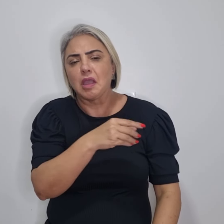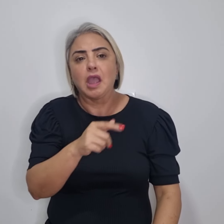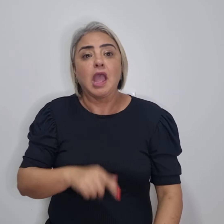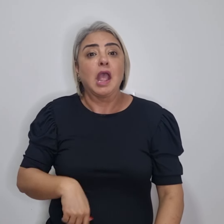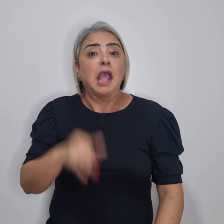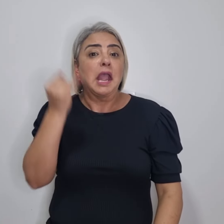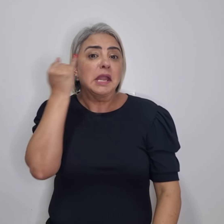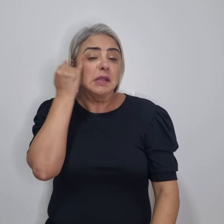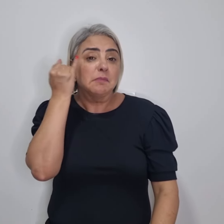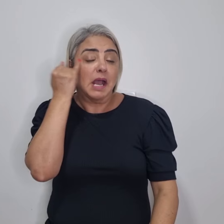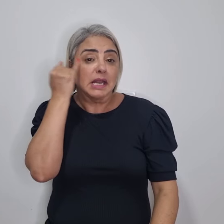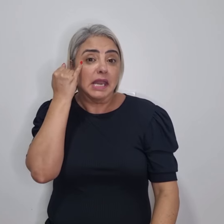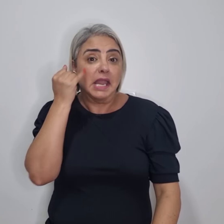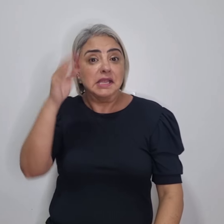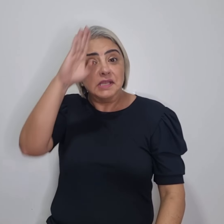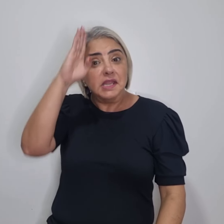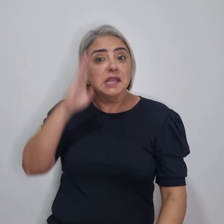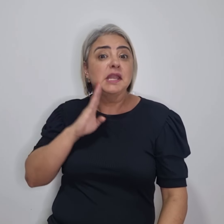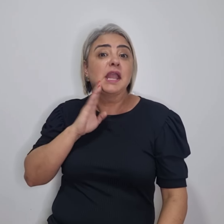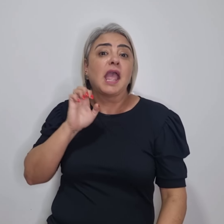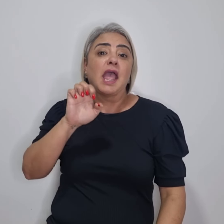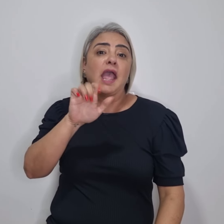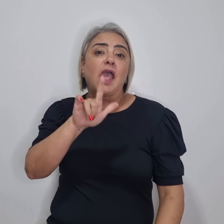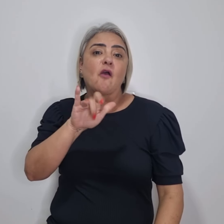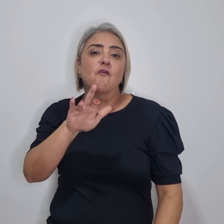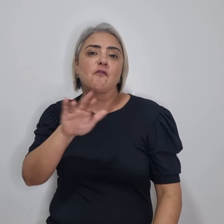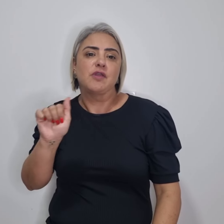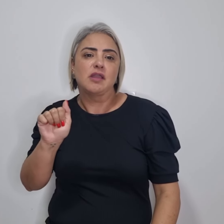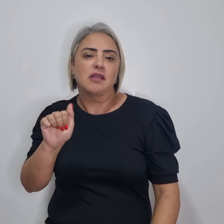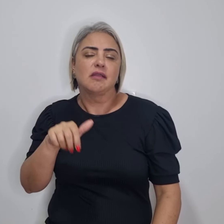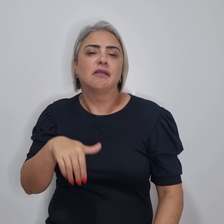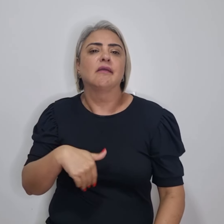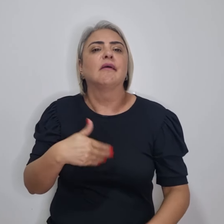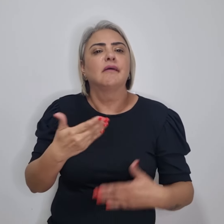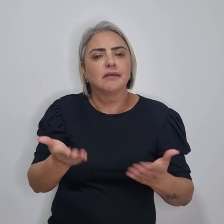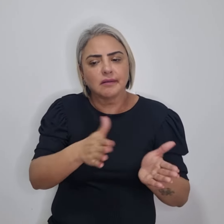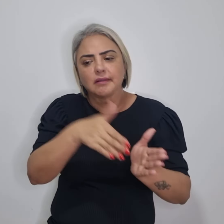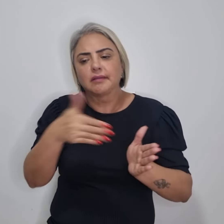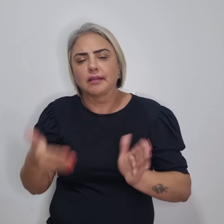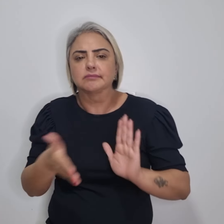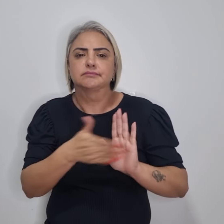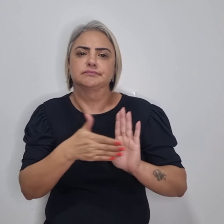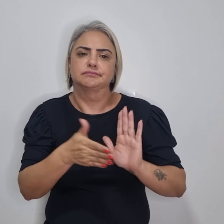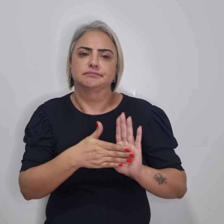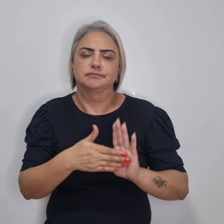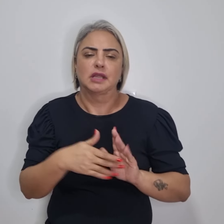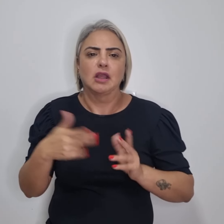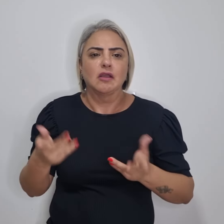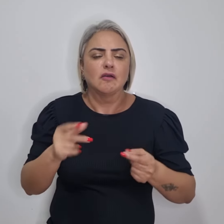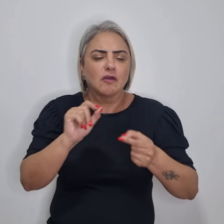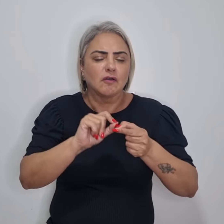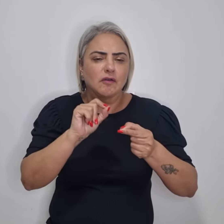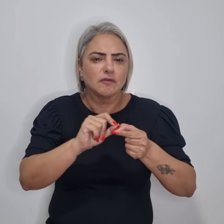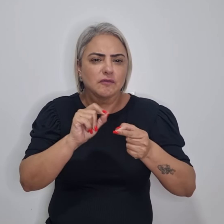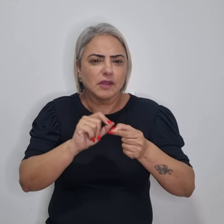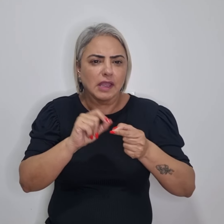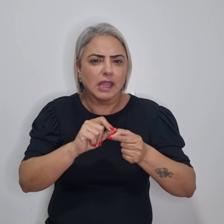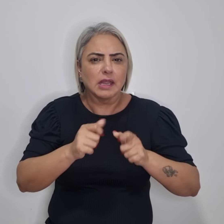com a educação em mais uma etapa de sua campanha. Foram confeccionadas placas para